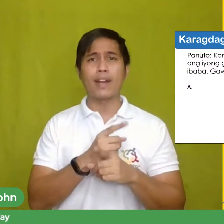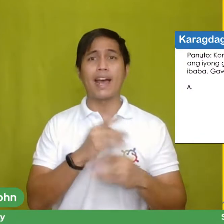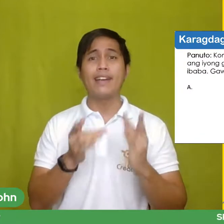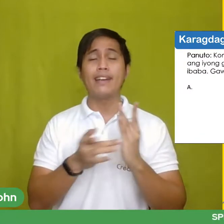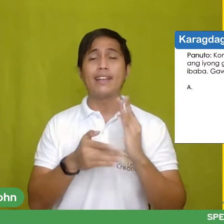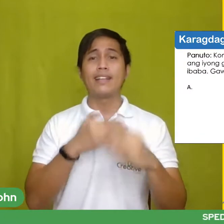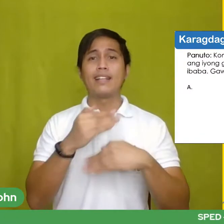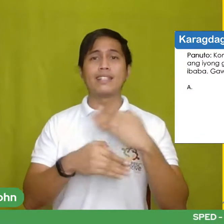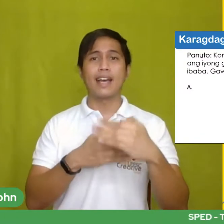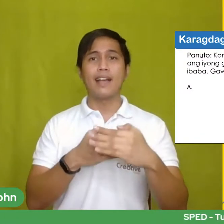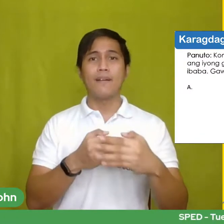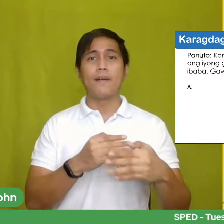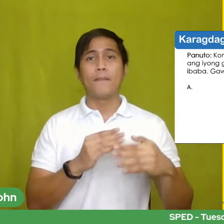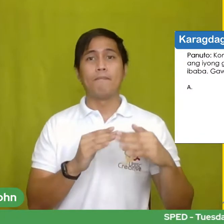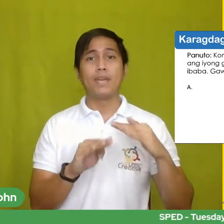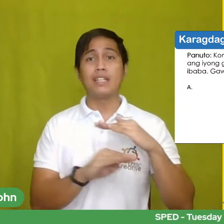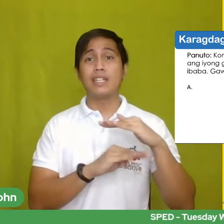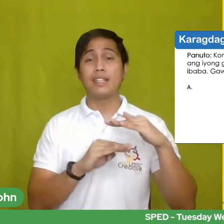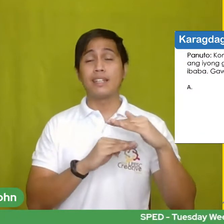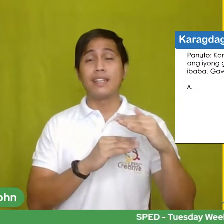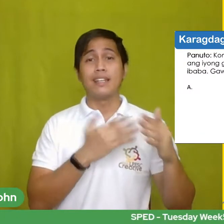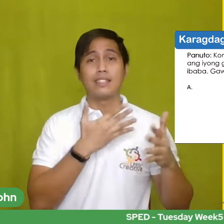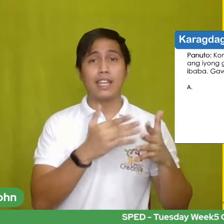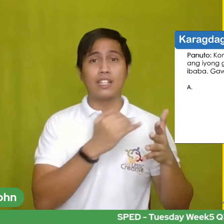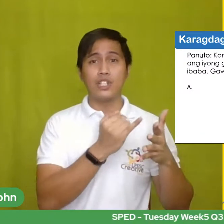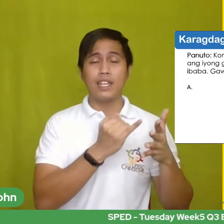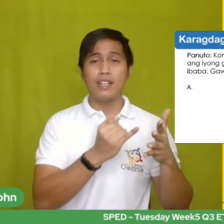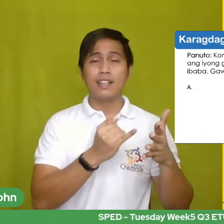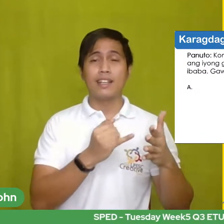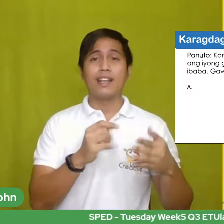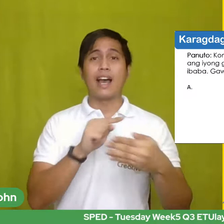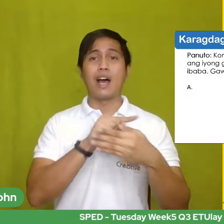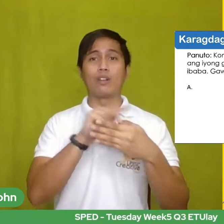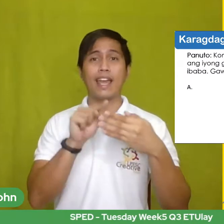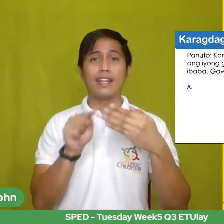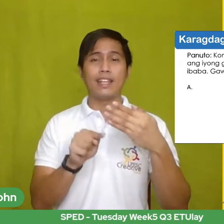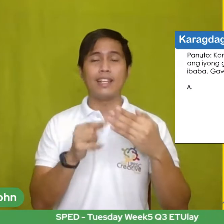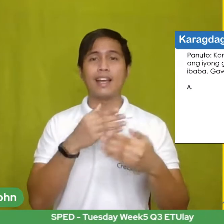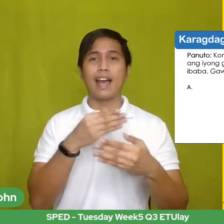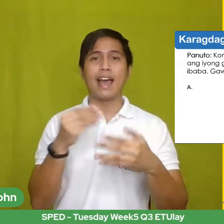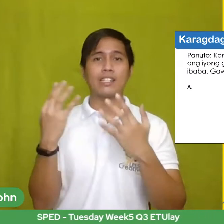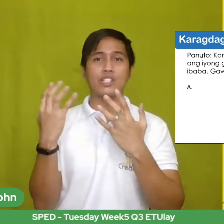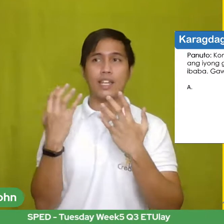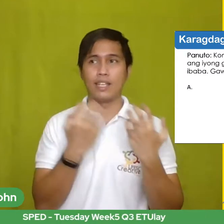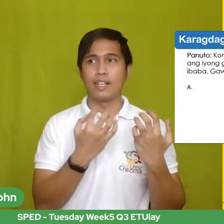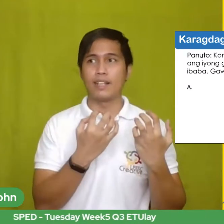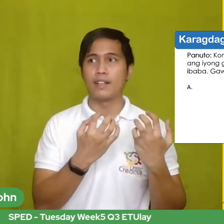pamamaraan sa basic sketching, outlining, at shading.